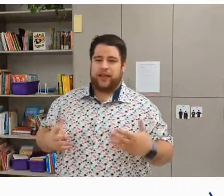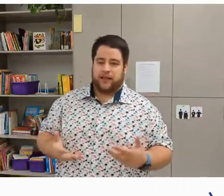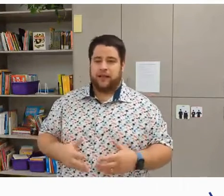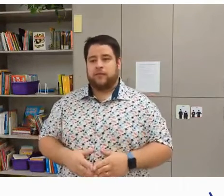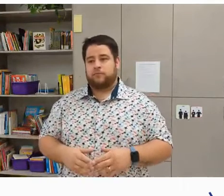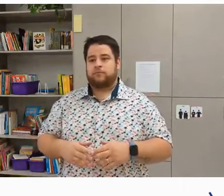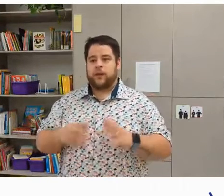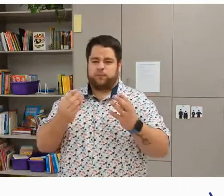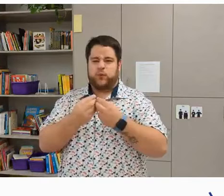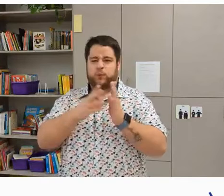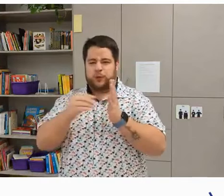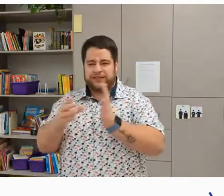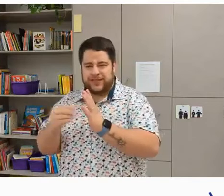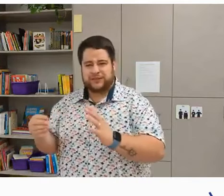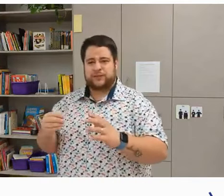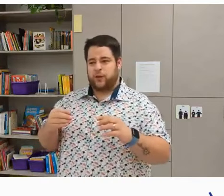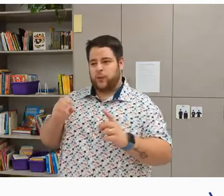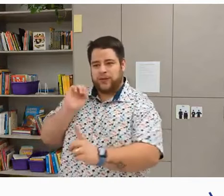faire d'accompagnement aussi dans